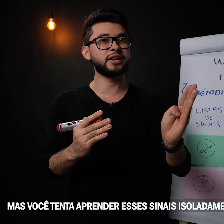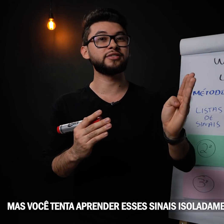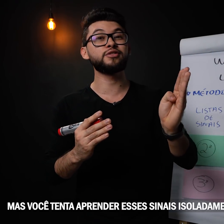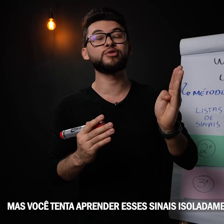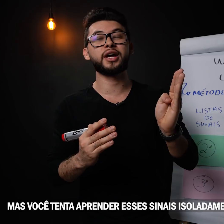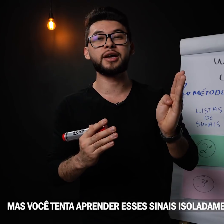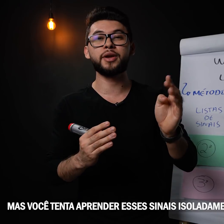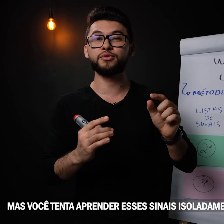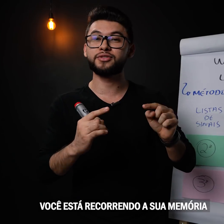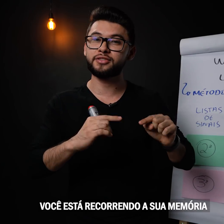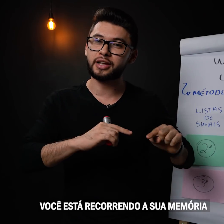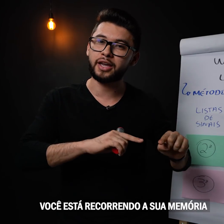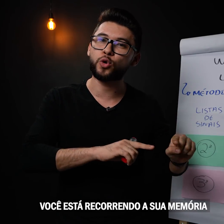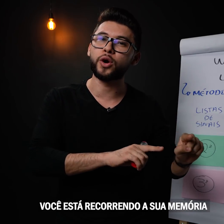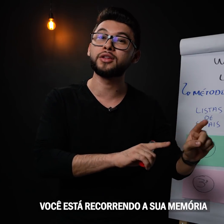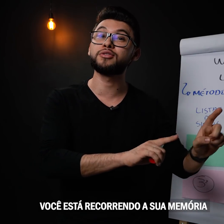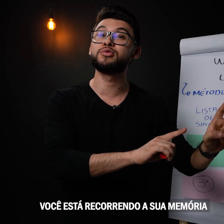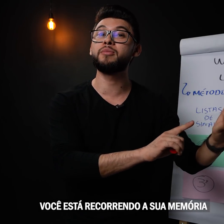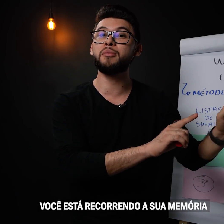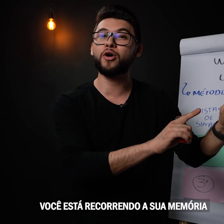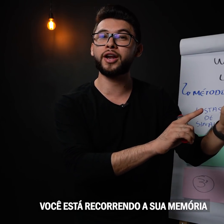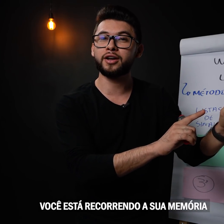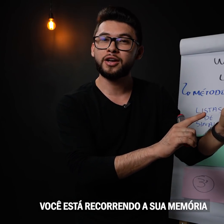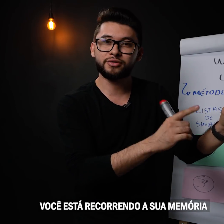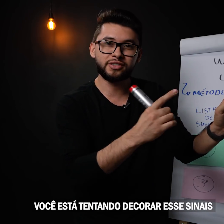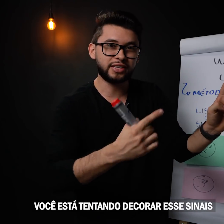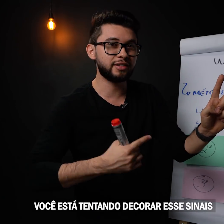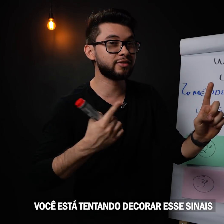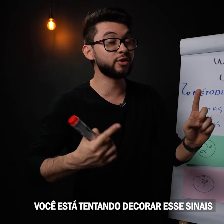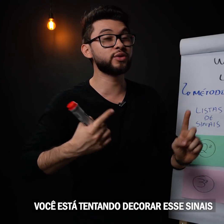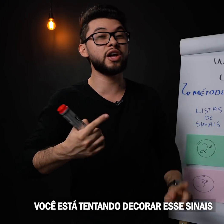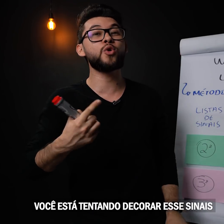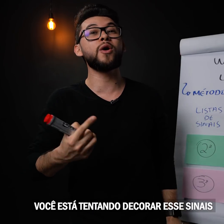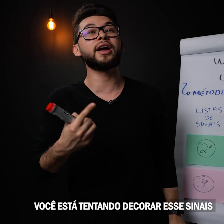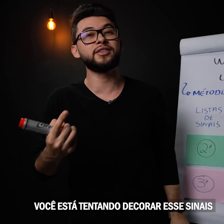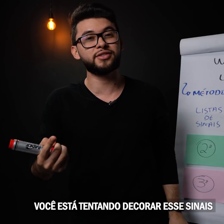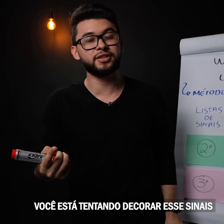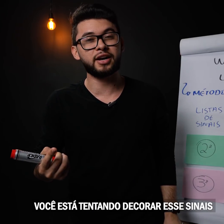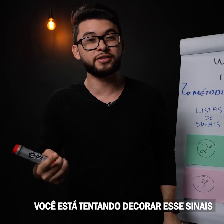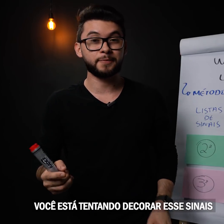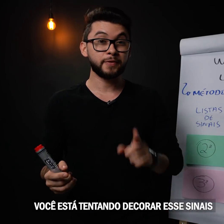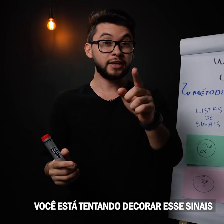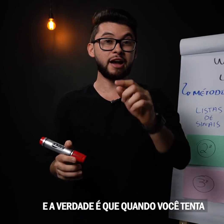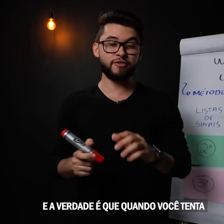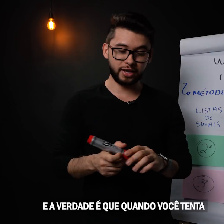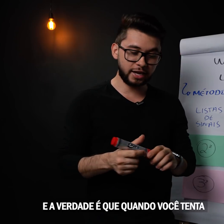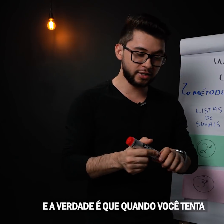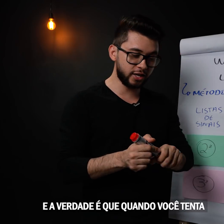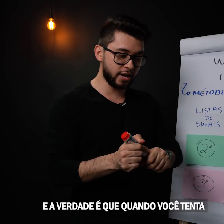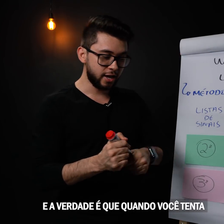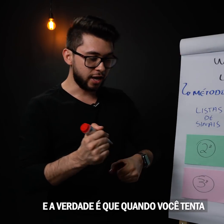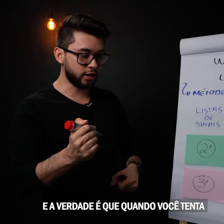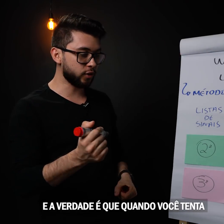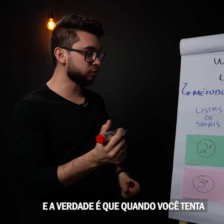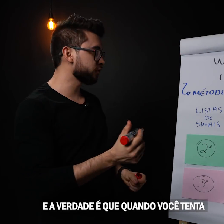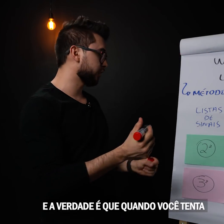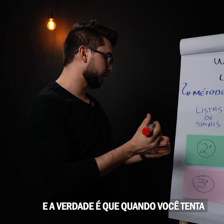sinais isoladamente, você está recorrendo à sua memória. Você está tentando decorar esses sinais. E a verdade é que quando você